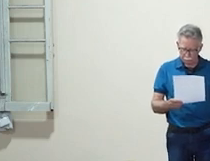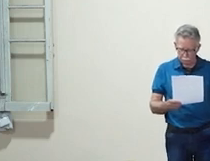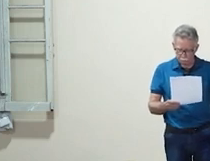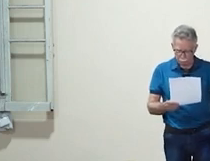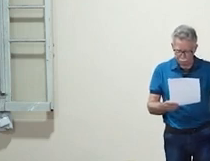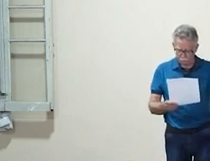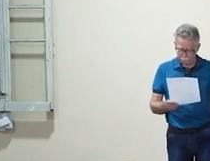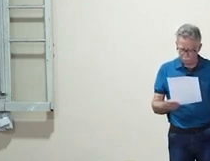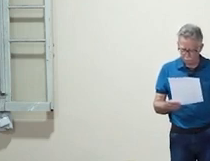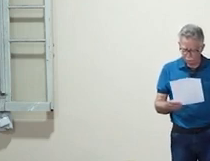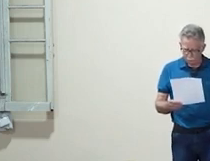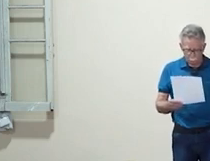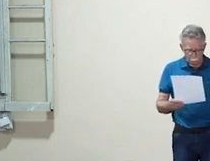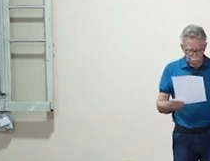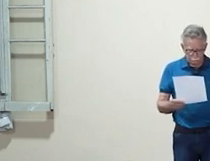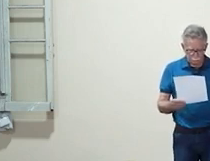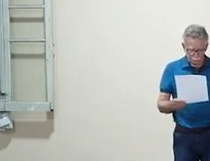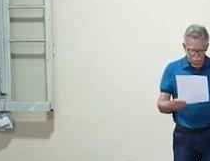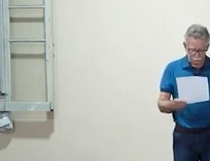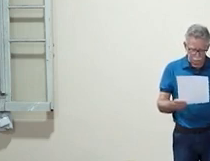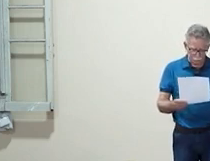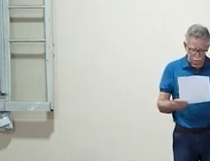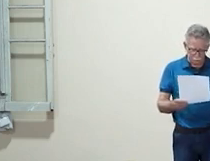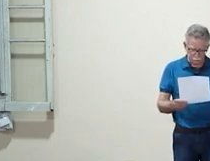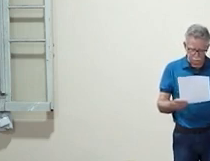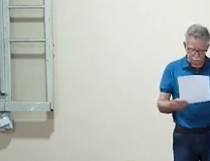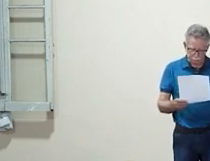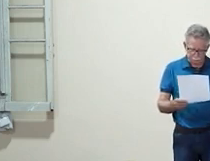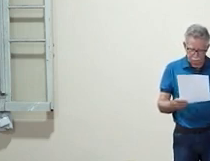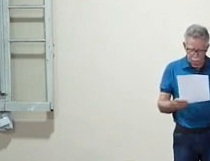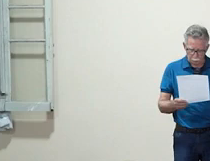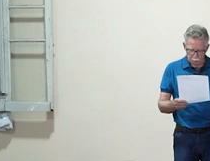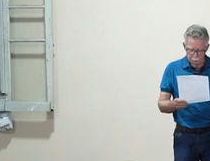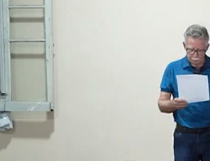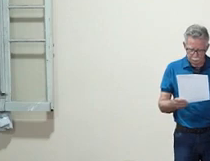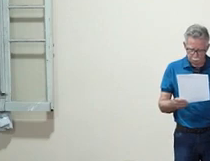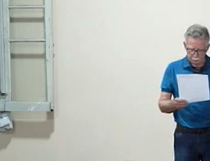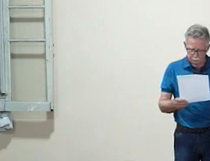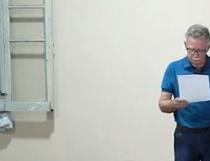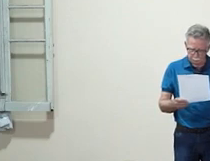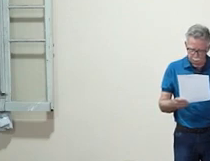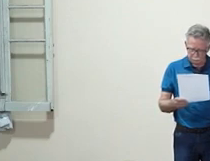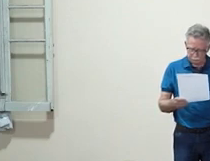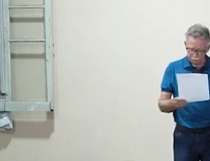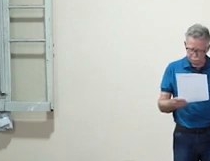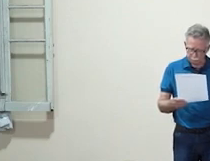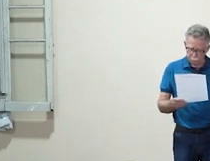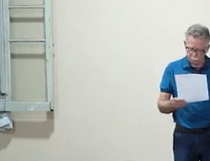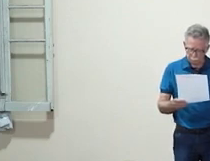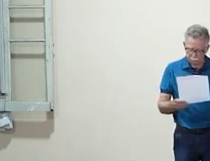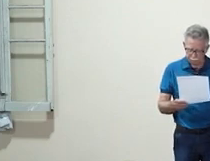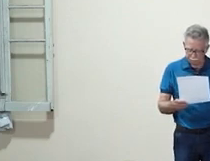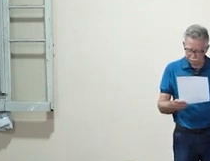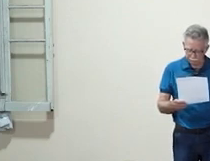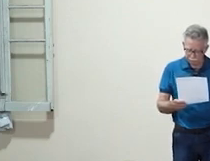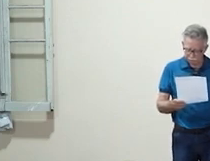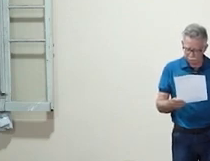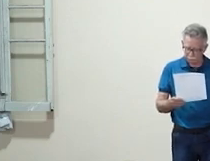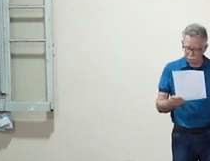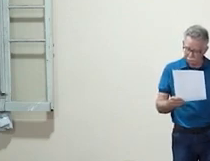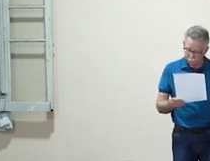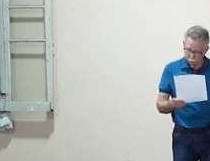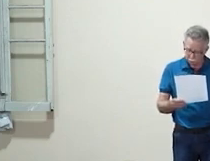em 2002. Pós-graduação em Educação Especial e Educação Inclusiva pela